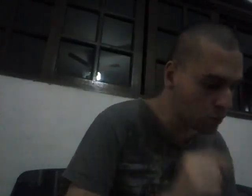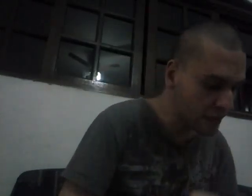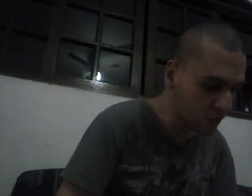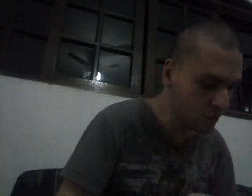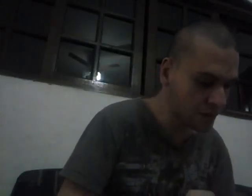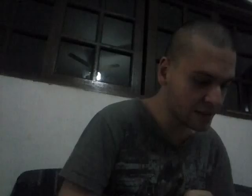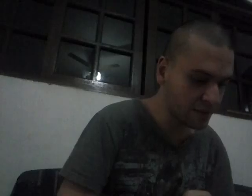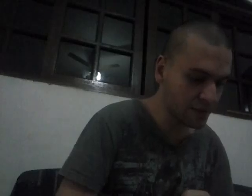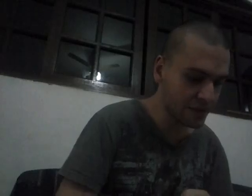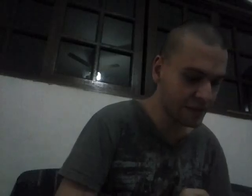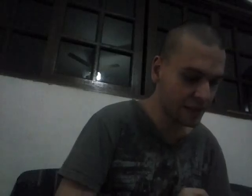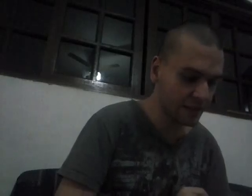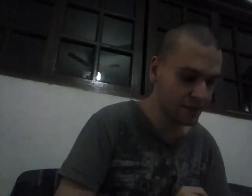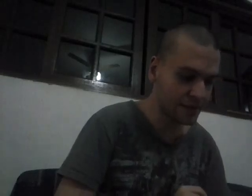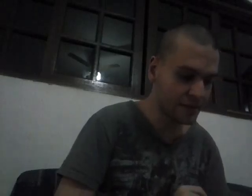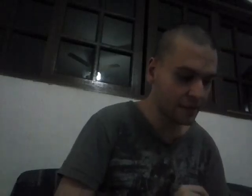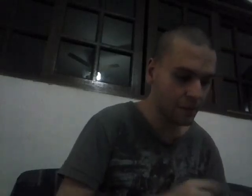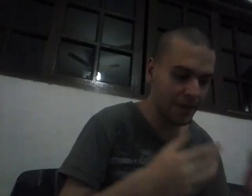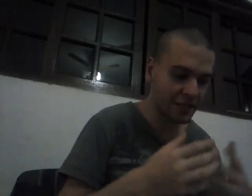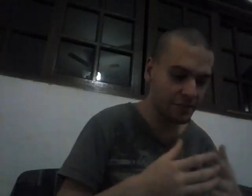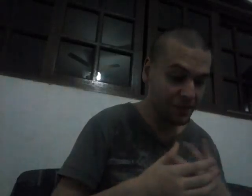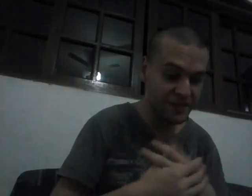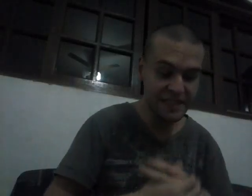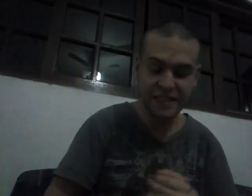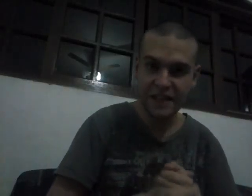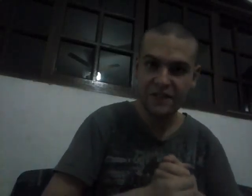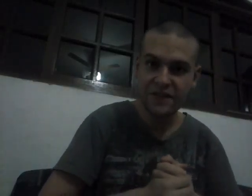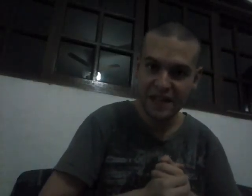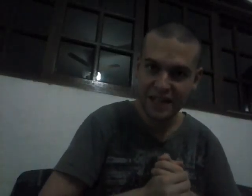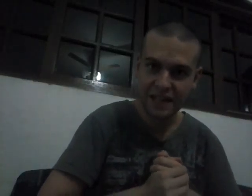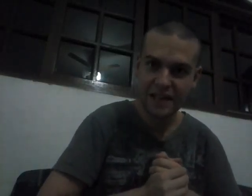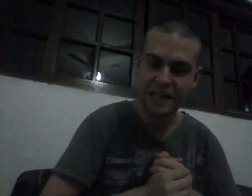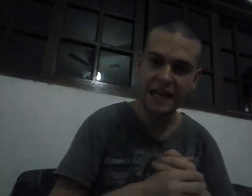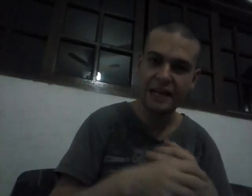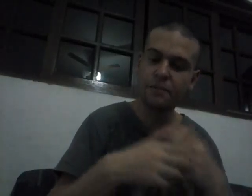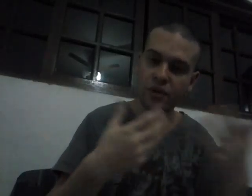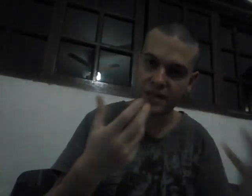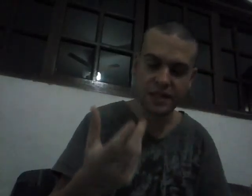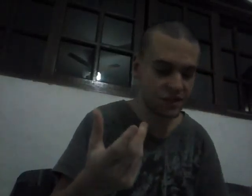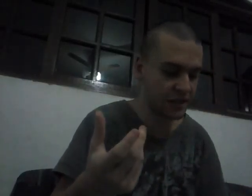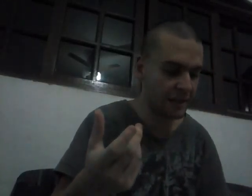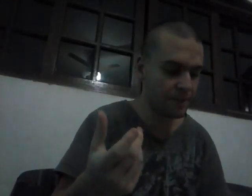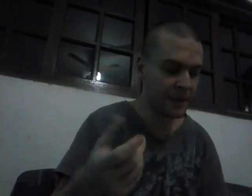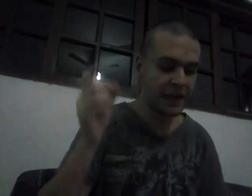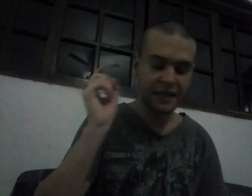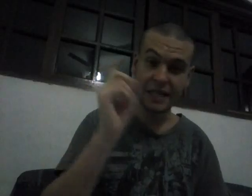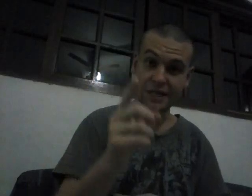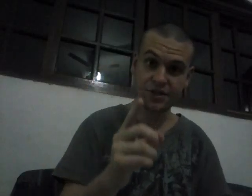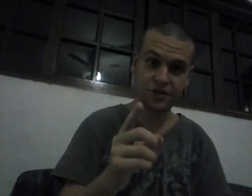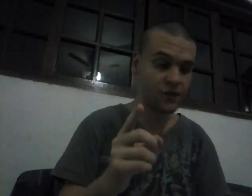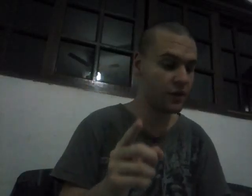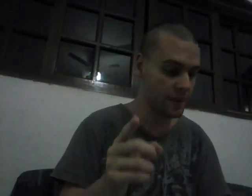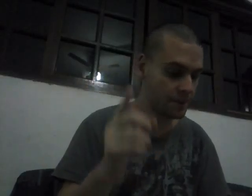Outra coisa que eu peço para vocês verem, que é importante, né? Tenta assistir o filme